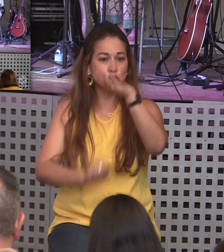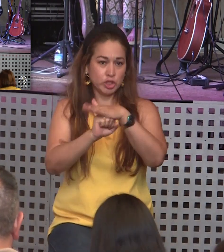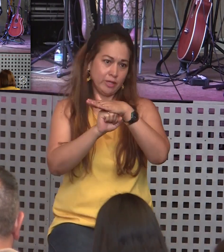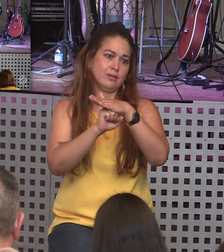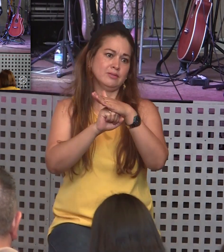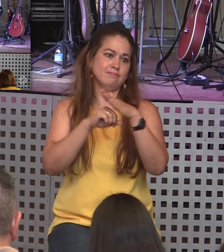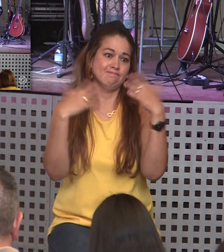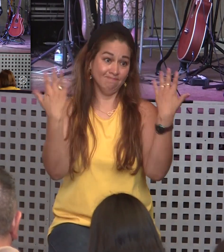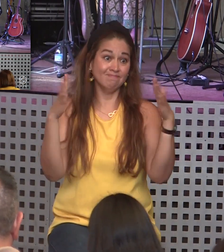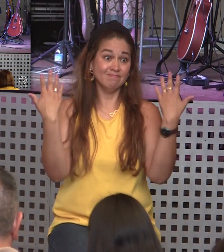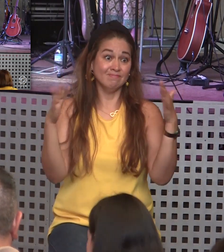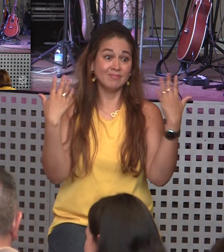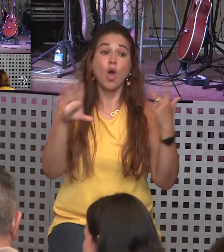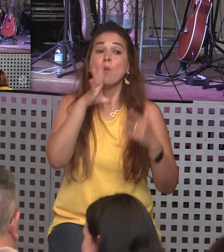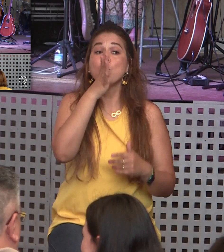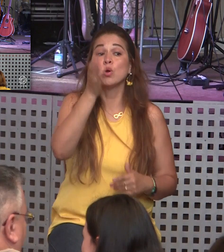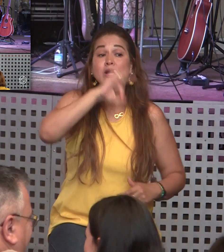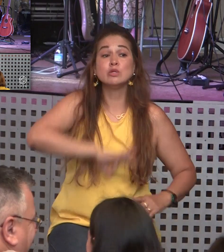carne.